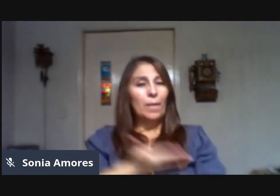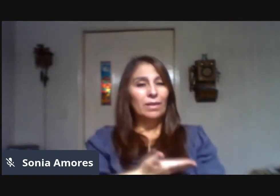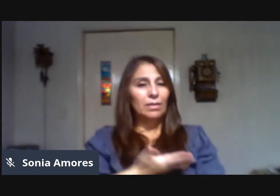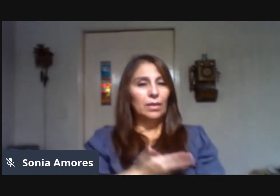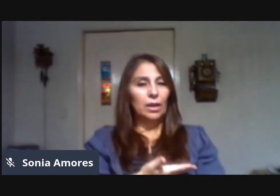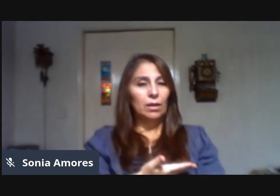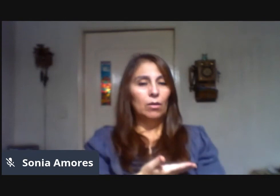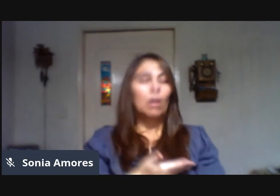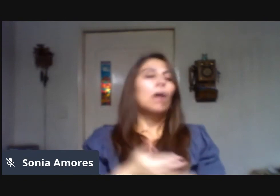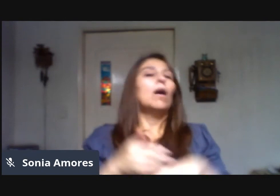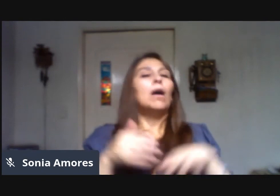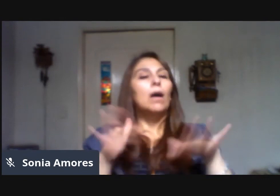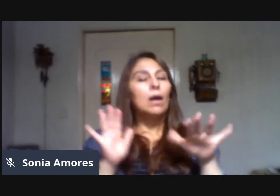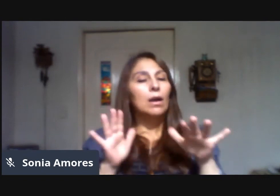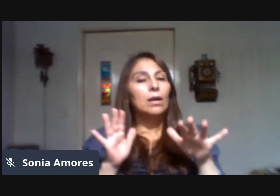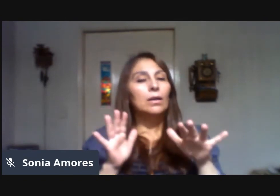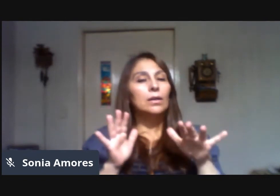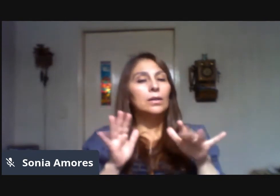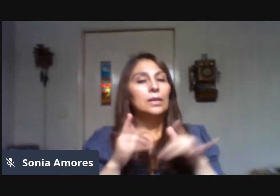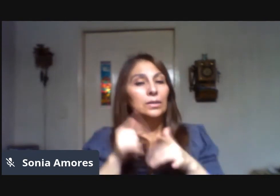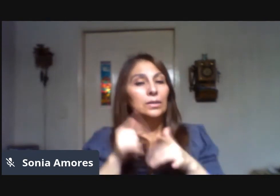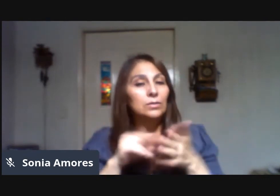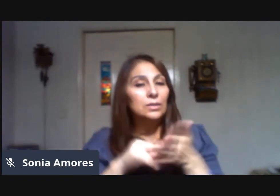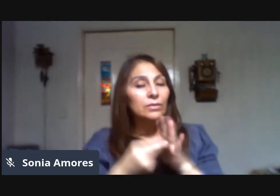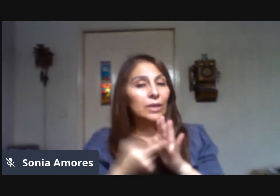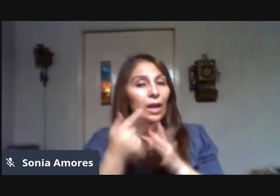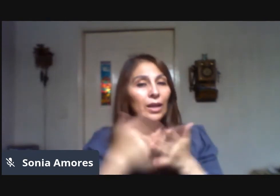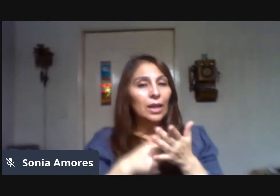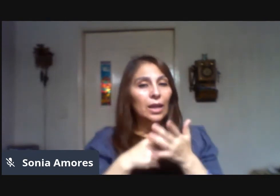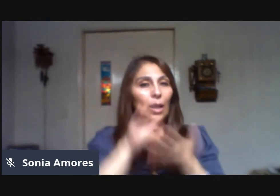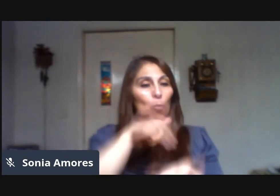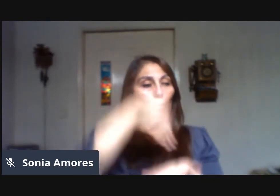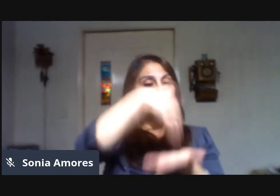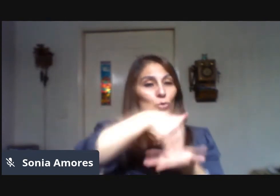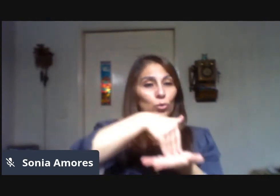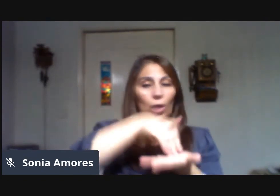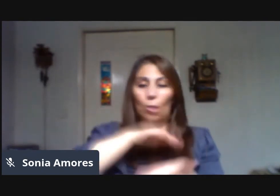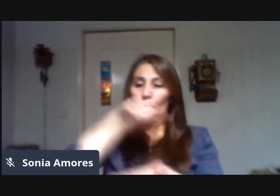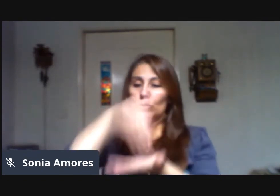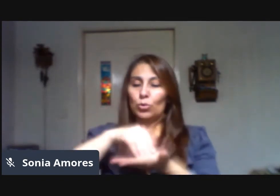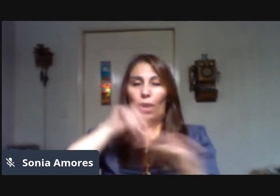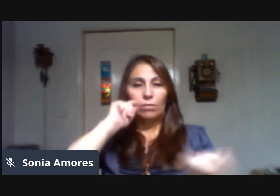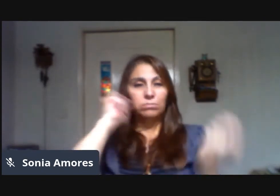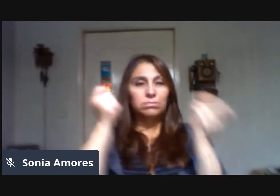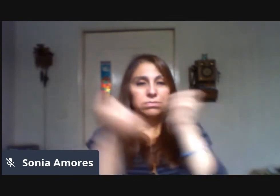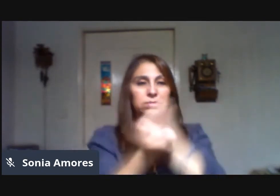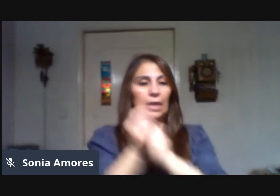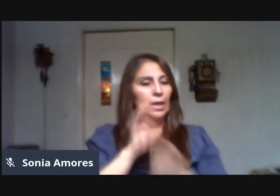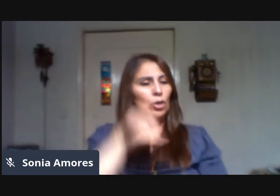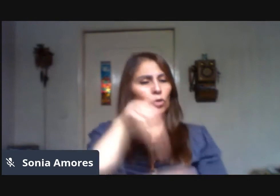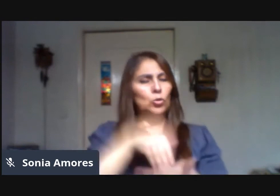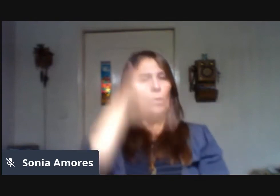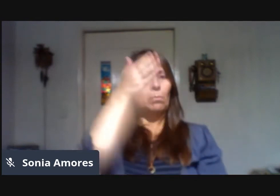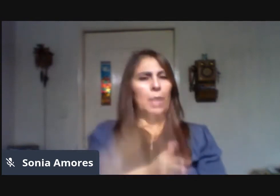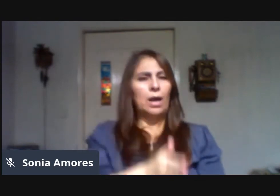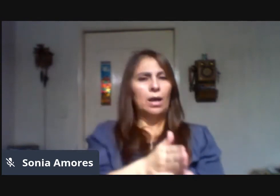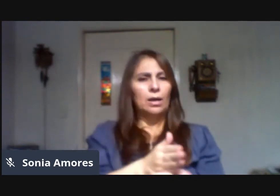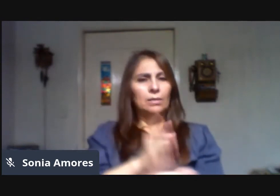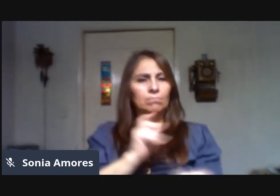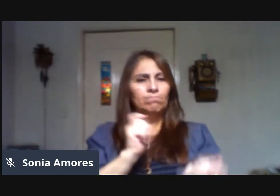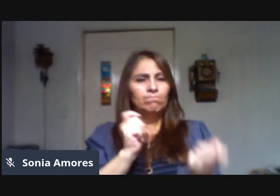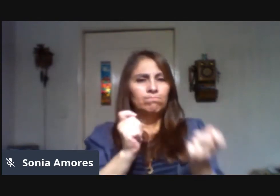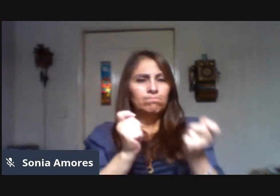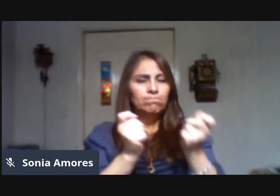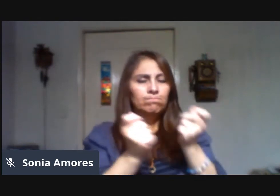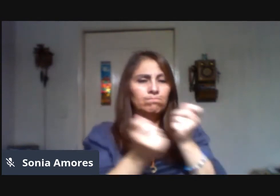es una inversión en el sentido de que se cambian las posturas profundamente radical. Significa, insisto, poner la economía al